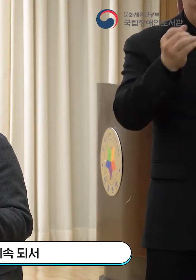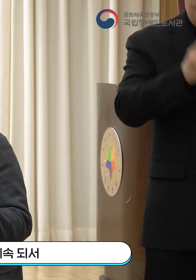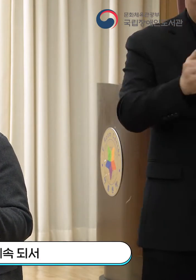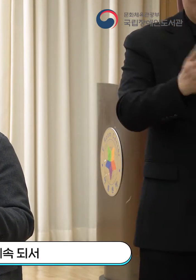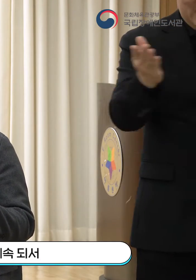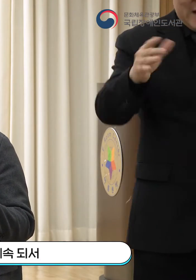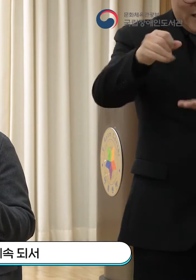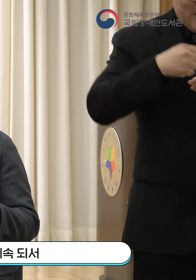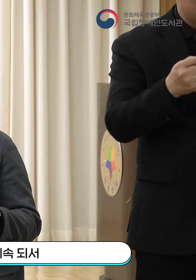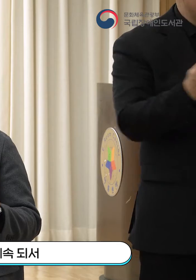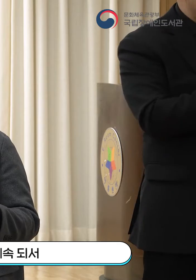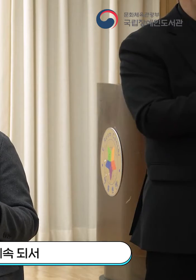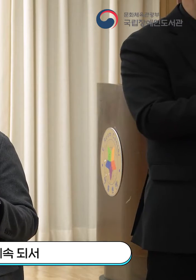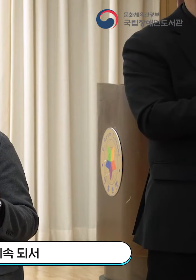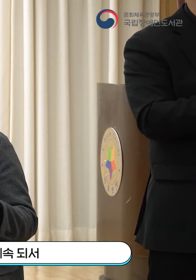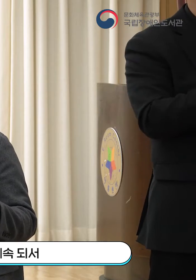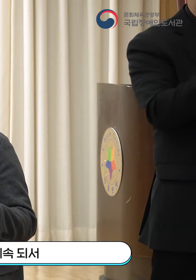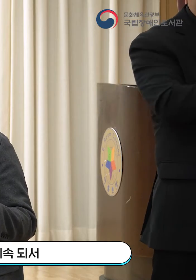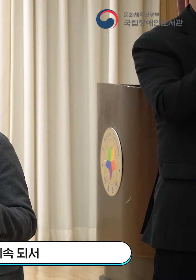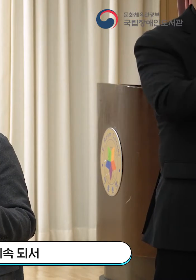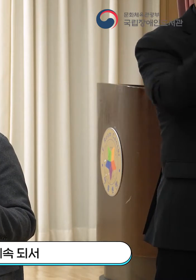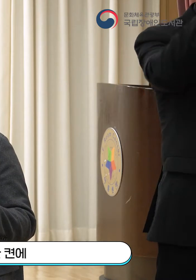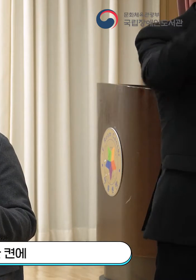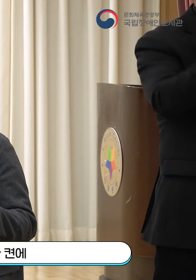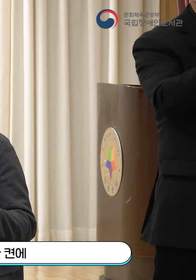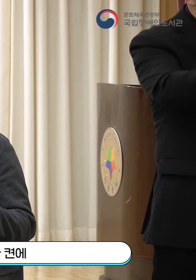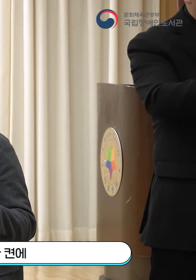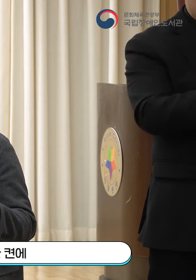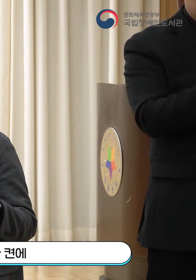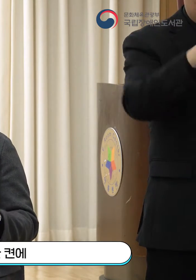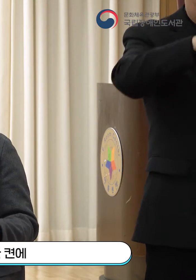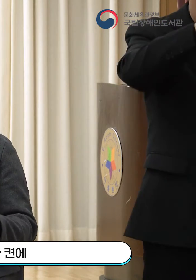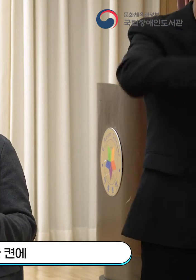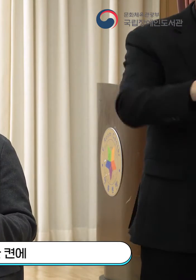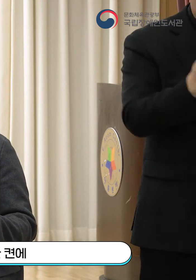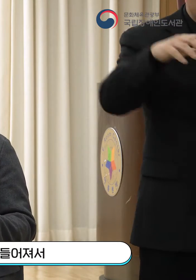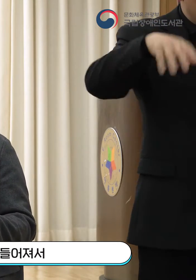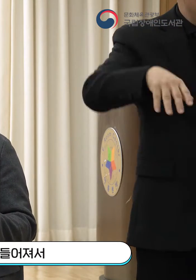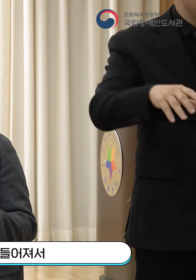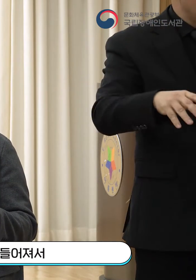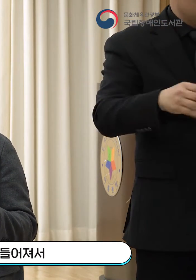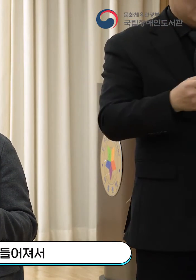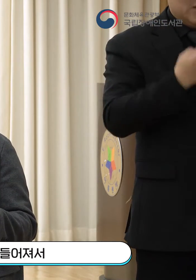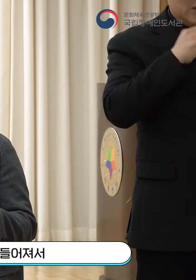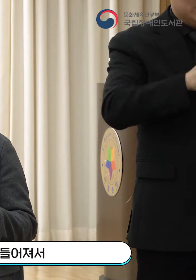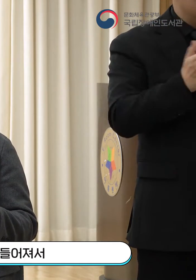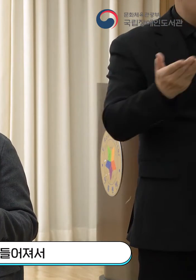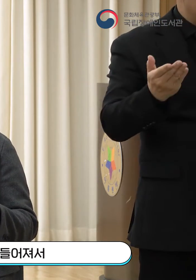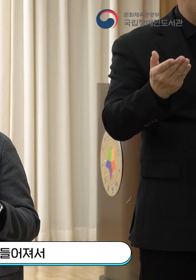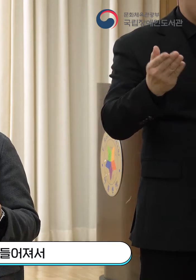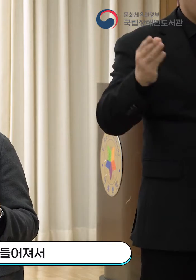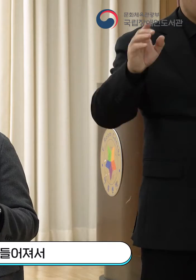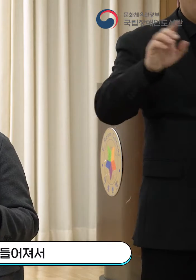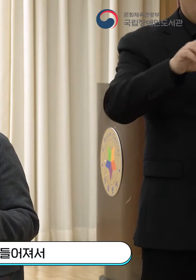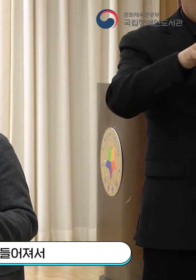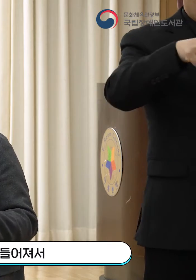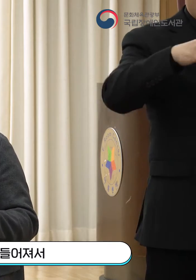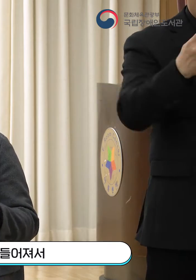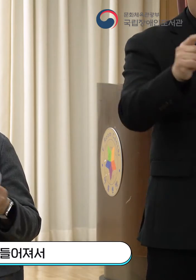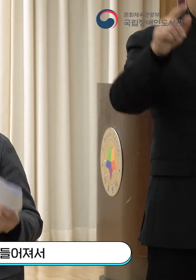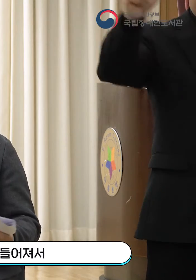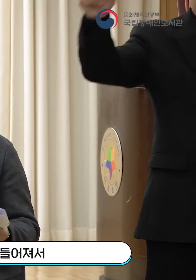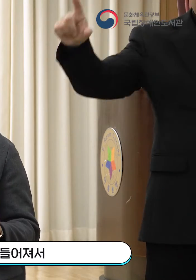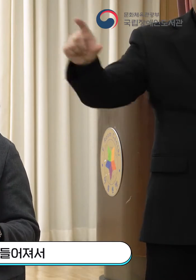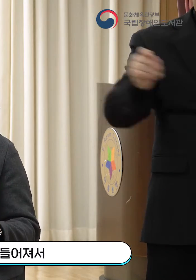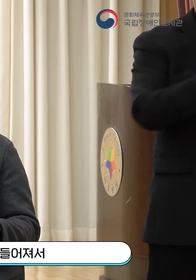저는 이러한 작업들이 계속 쭉 되어서 도서관이나 서점의 한 켠에 읽기 쉬운 책 코너 같은 것들이